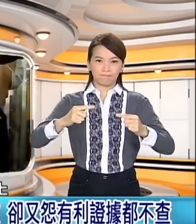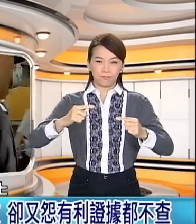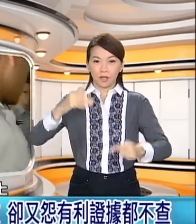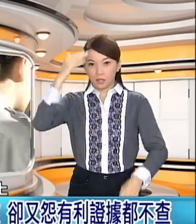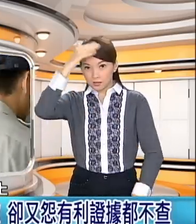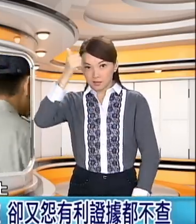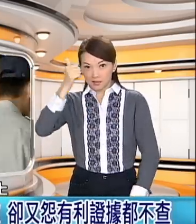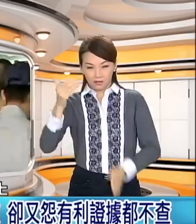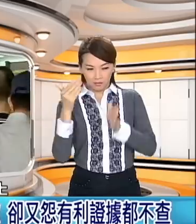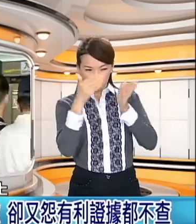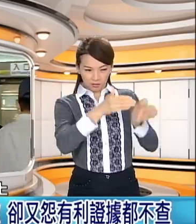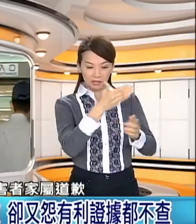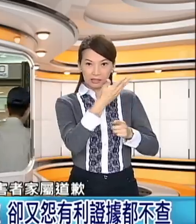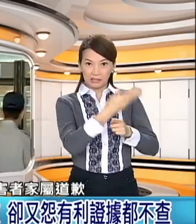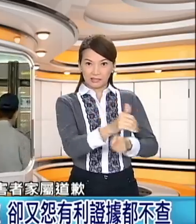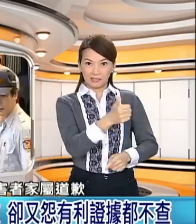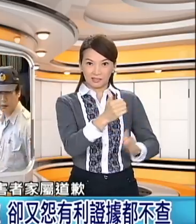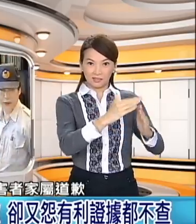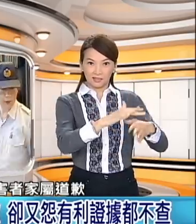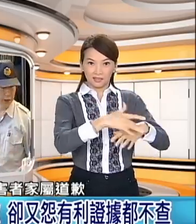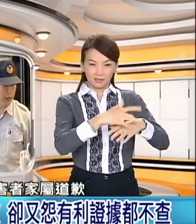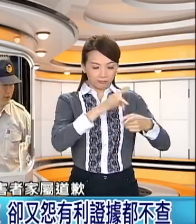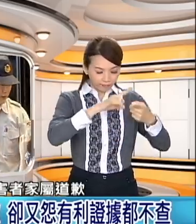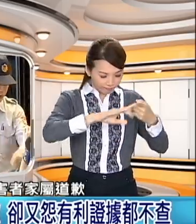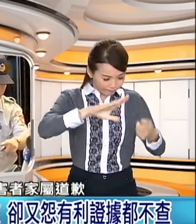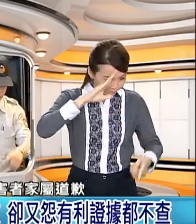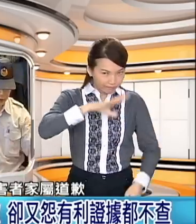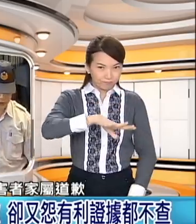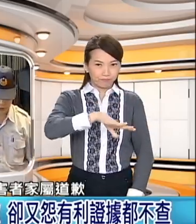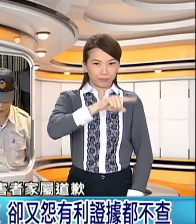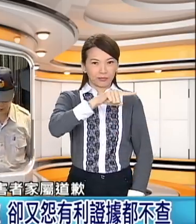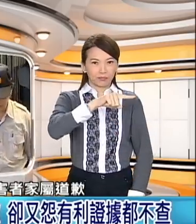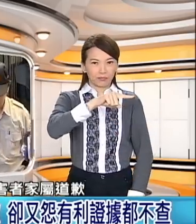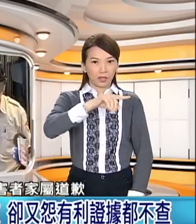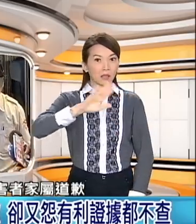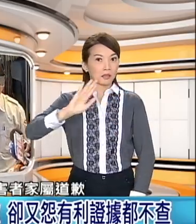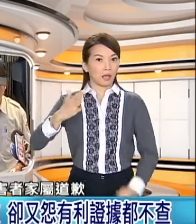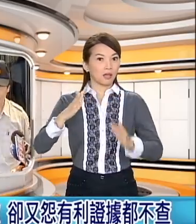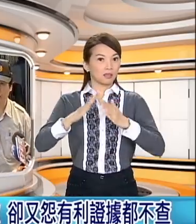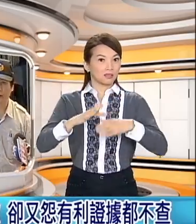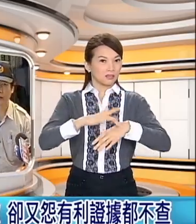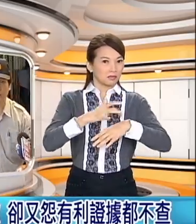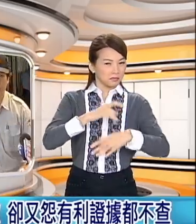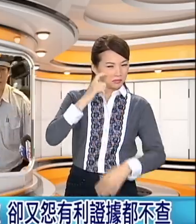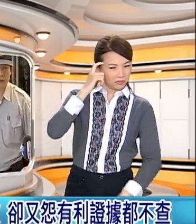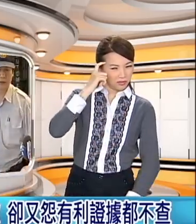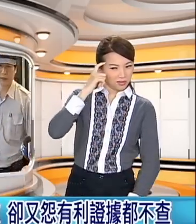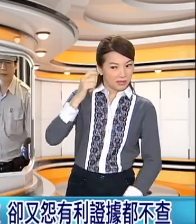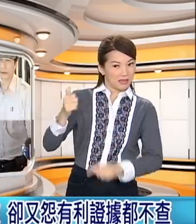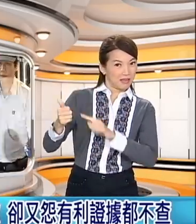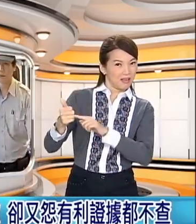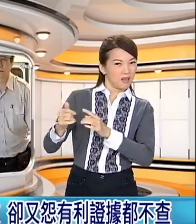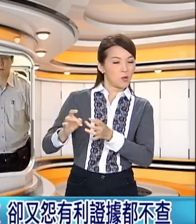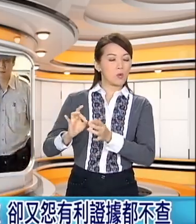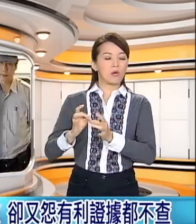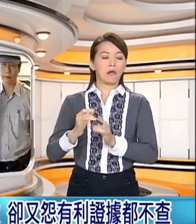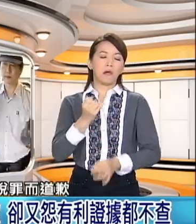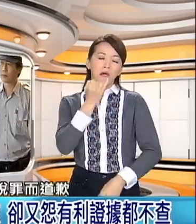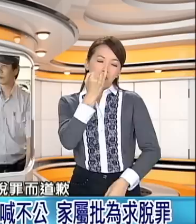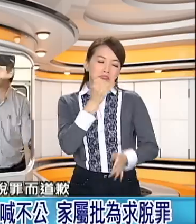论庭上，他首度向被害者家属来道歉，但是家属认为郑杰